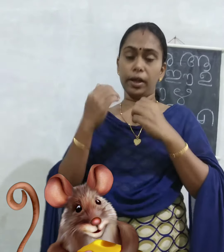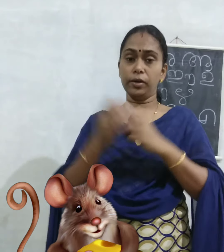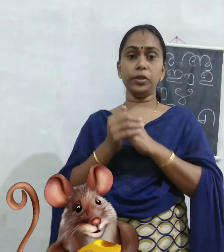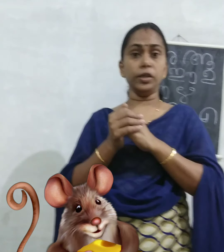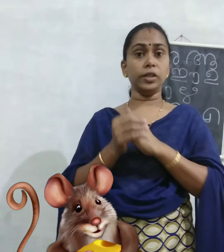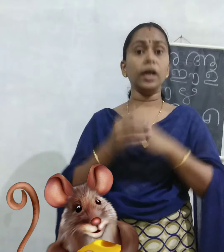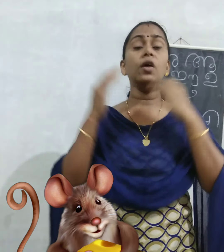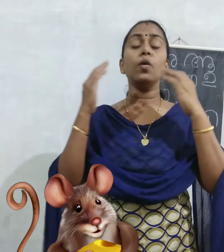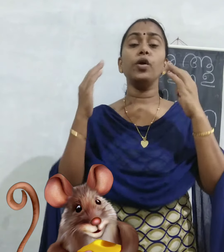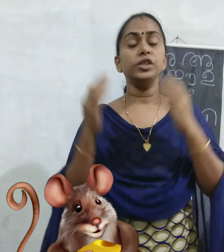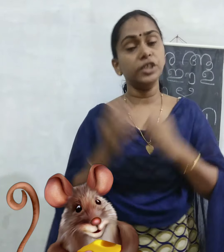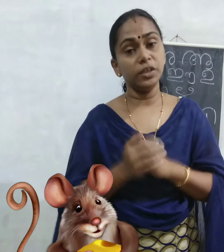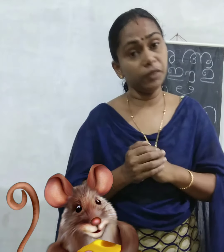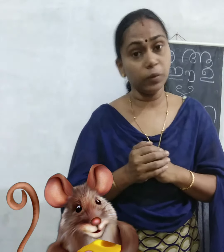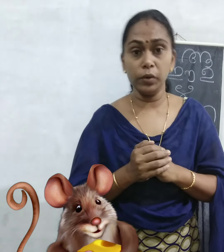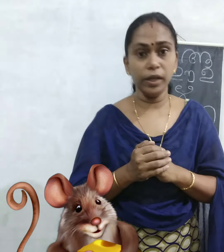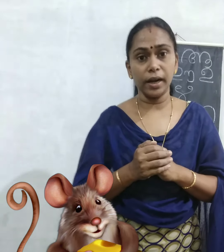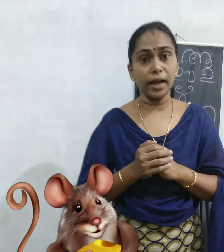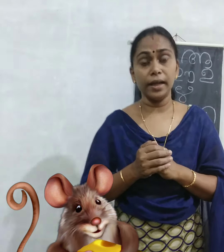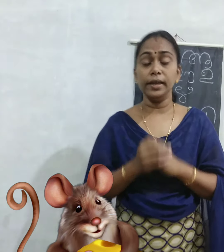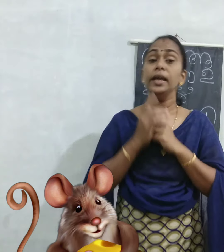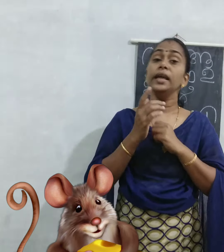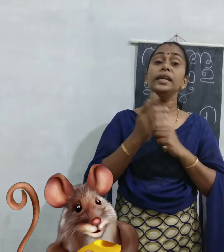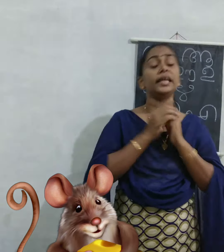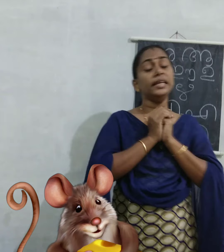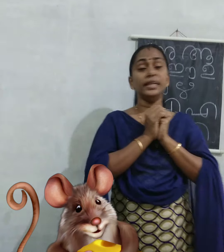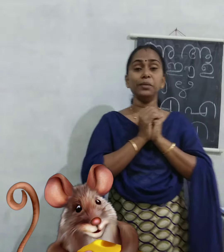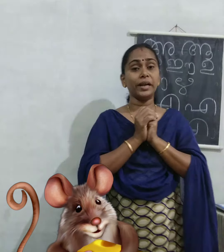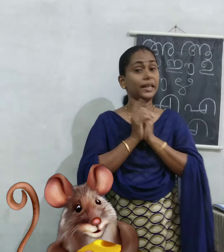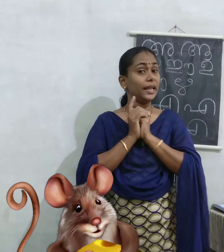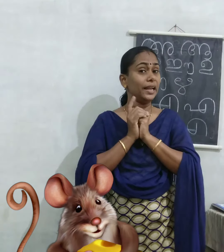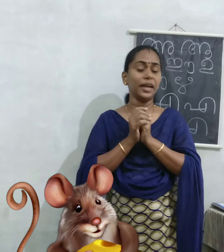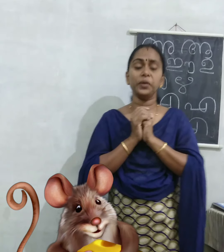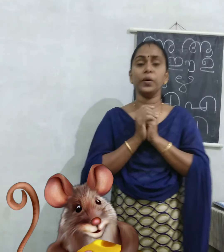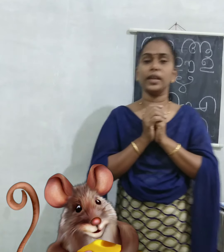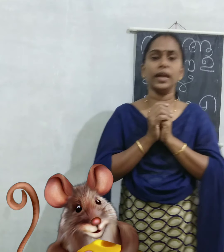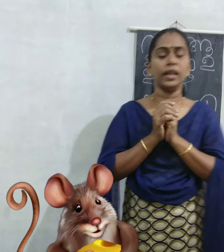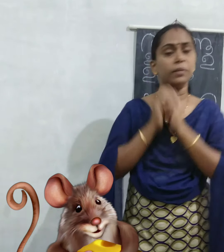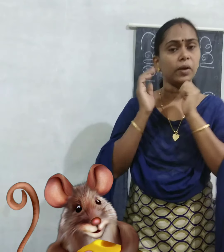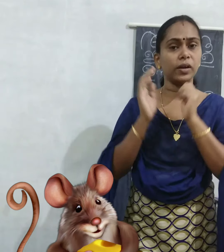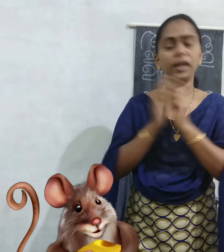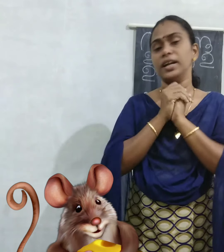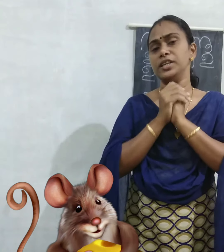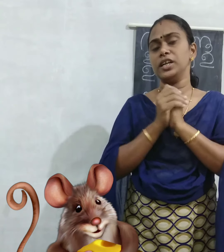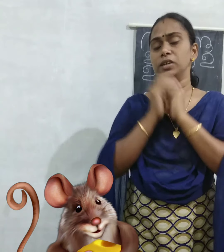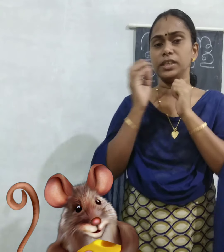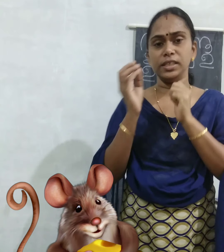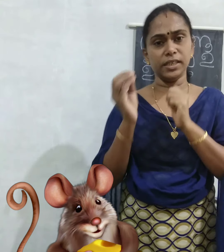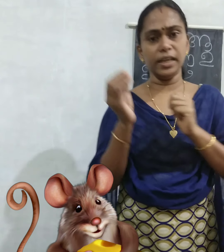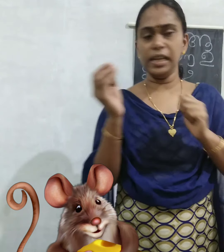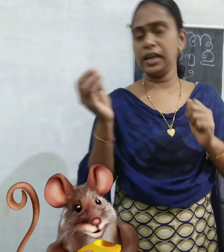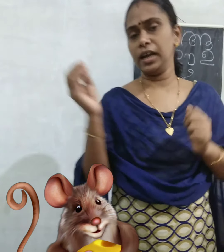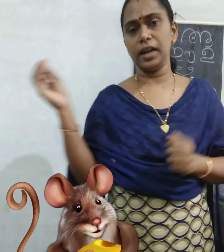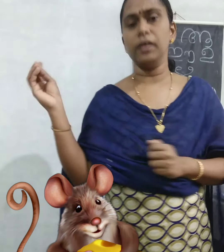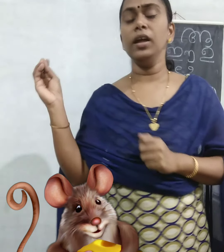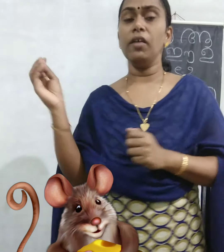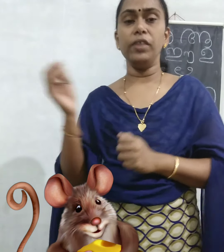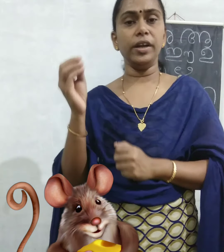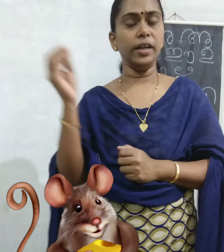കരണ്ട് തിന്നുന്ന ഒരു ജീവി കൂടിയാണ് ആര്, എലി എന്ന് പറയുന്നത്. എല്ലാവർക്കും അറിയാലോ, നമ്മളൊക്കെ കണ്ടിട്ടുണ്ടാവും ചെറിയ ചെറിയ എലികൾ കാണാം വീടിന്റെ